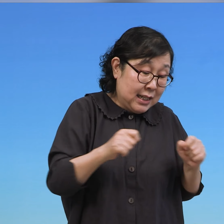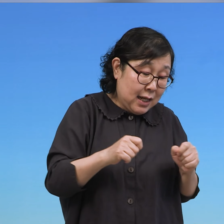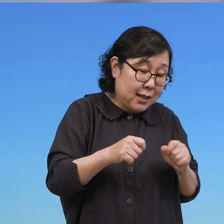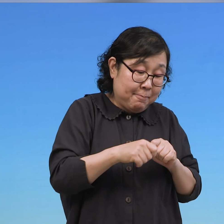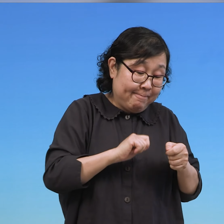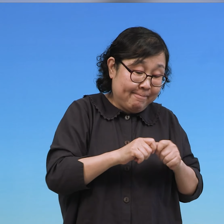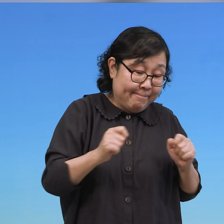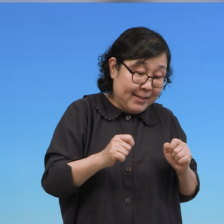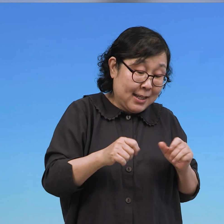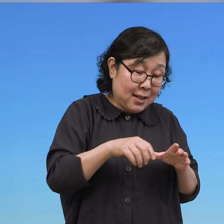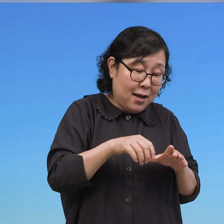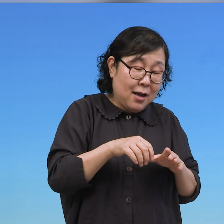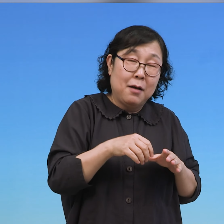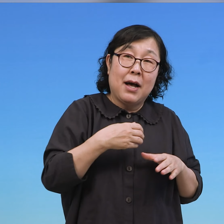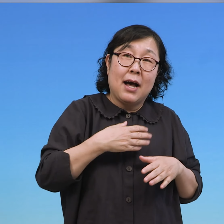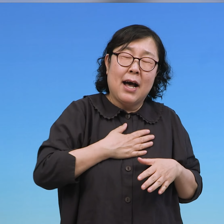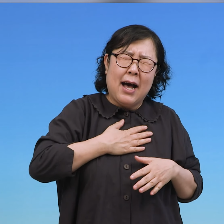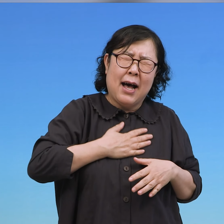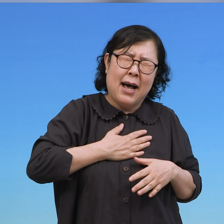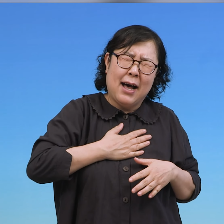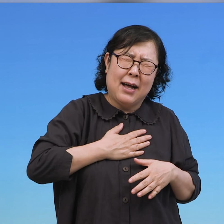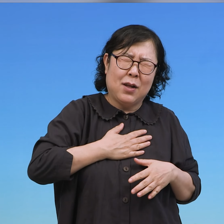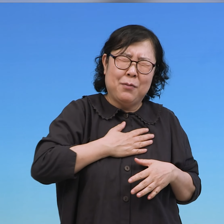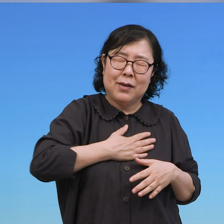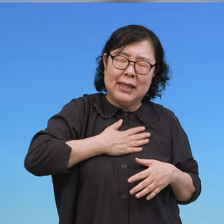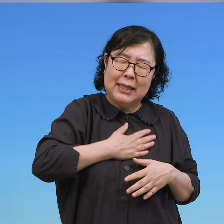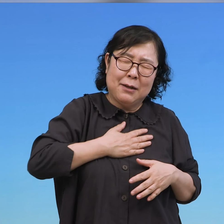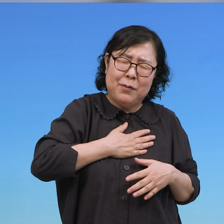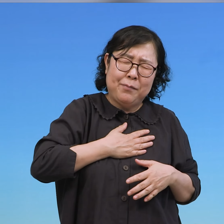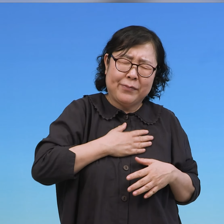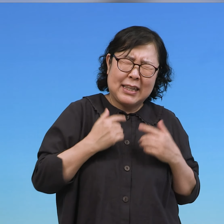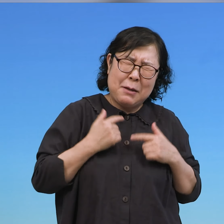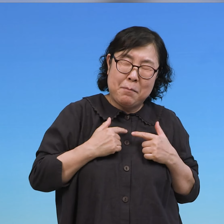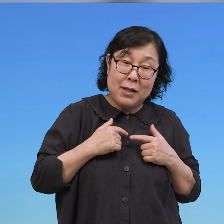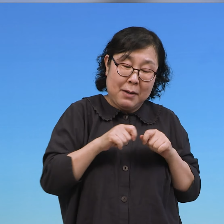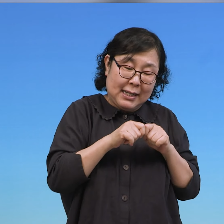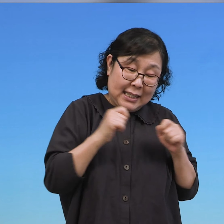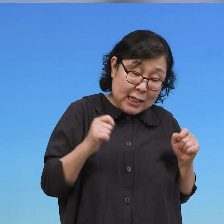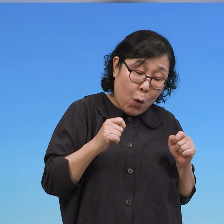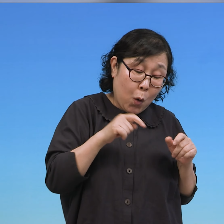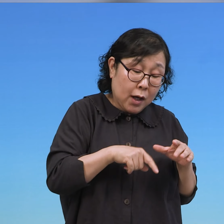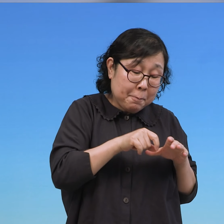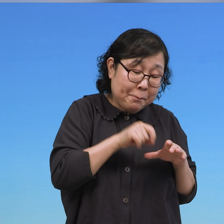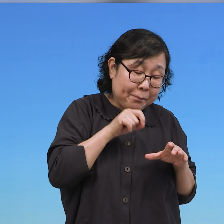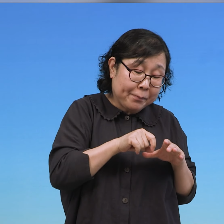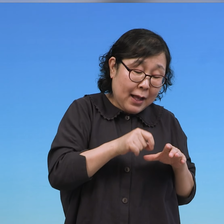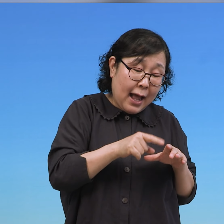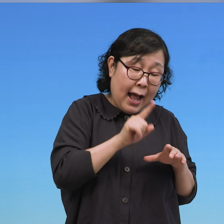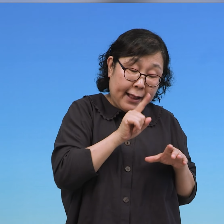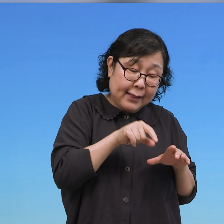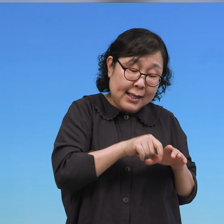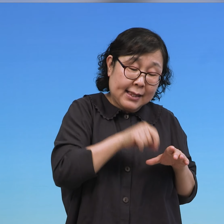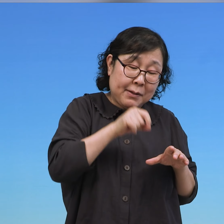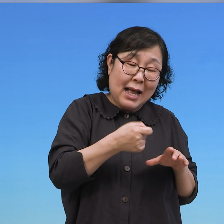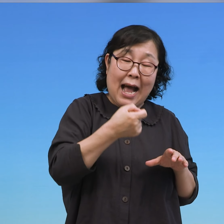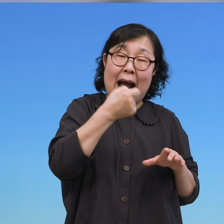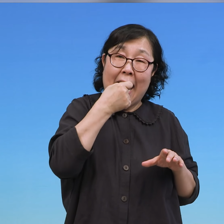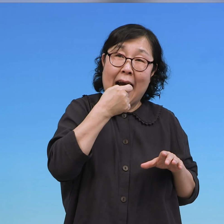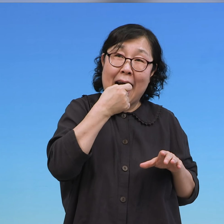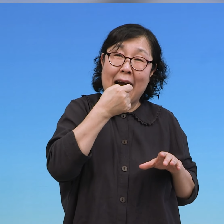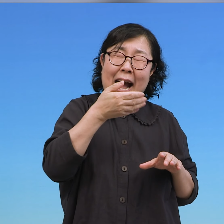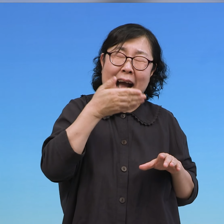뜯어가지고 뜯을 때부터 막 손이 떨려요. 너무 기다리던 거라서. 그래서 이제 봉지를 탁 뜯고 하나를 입에 넣는